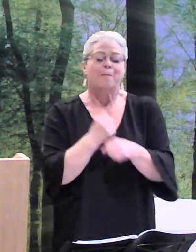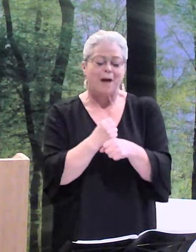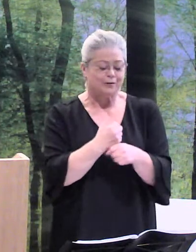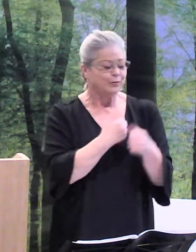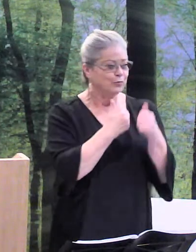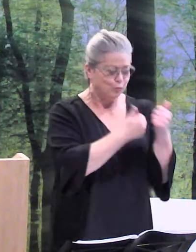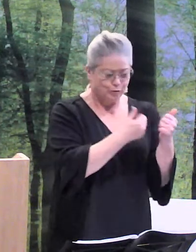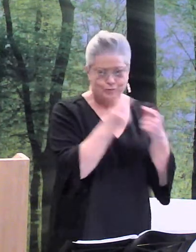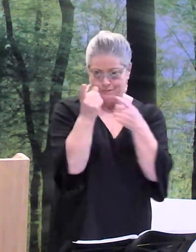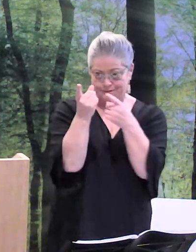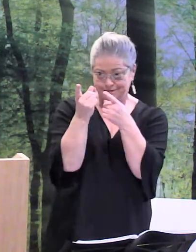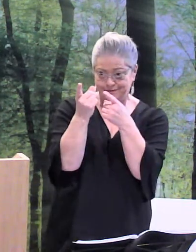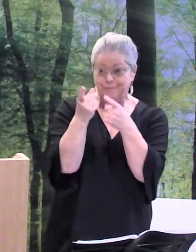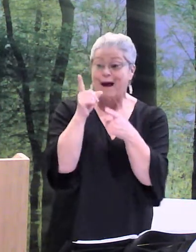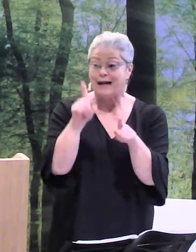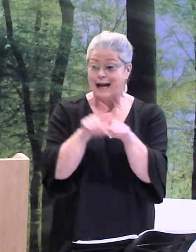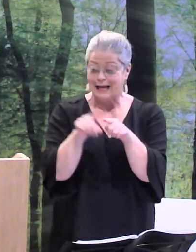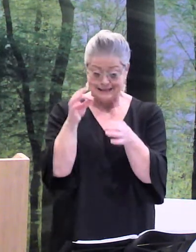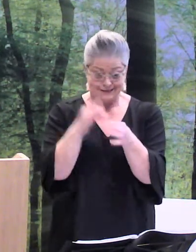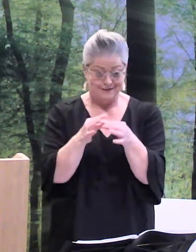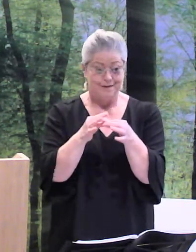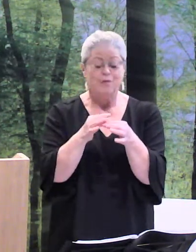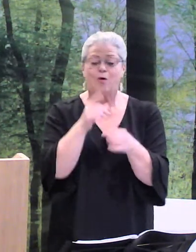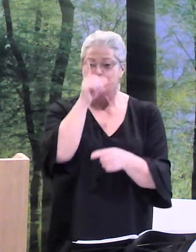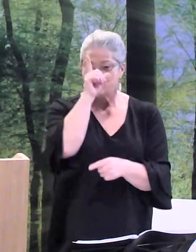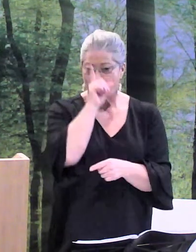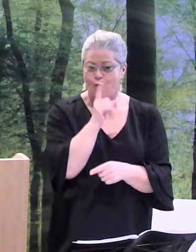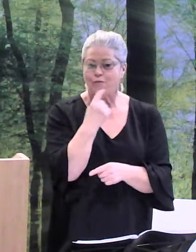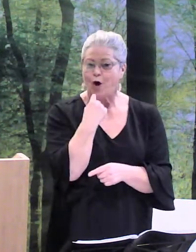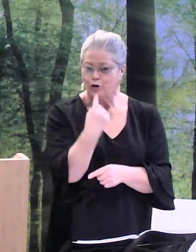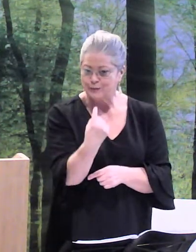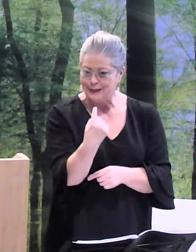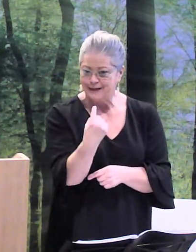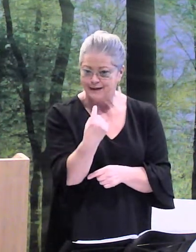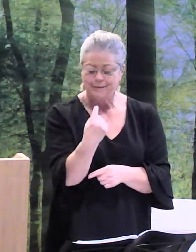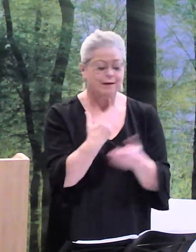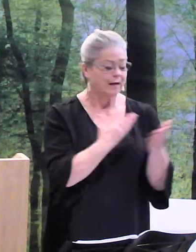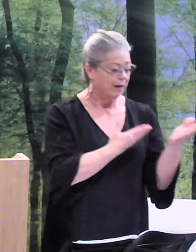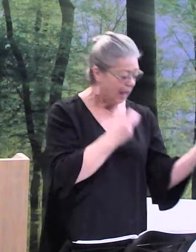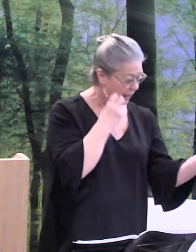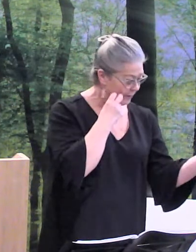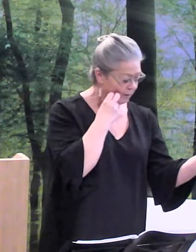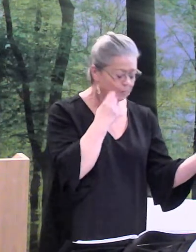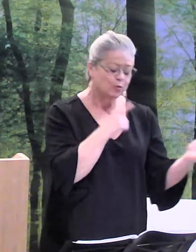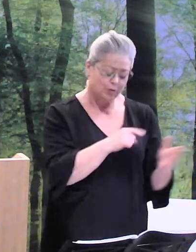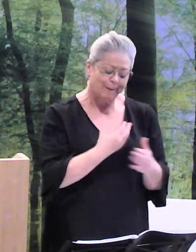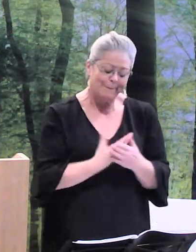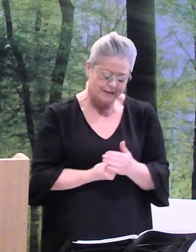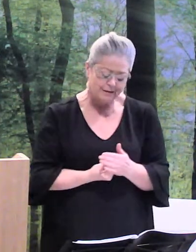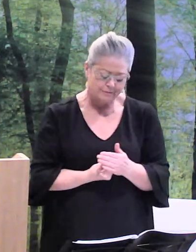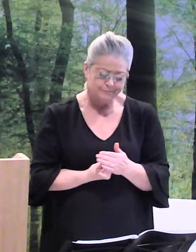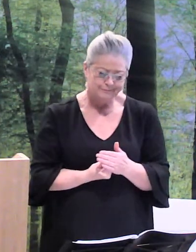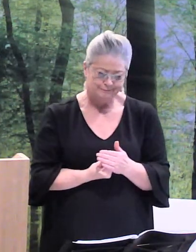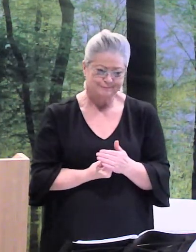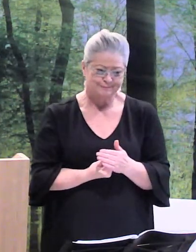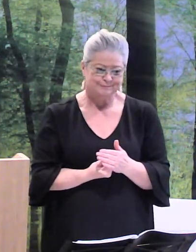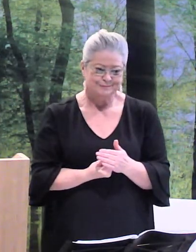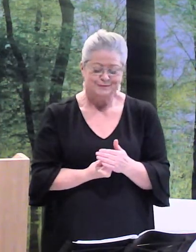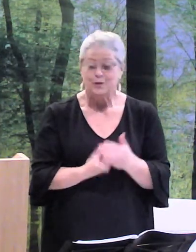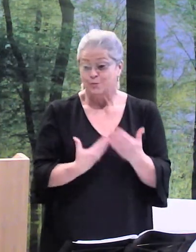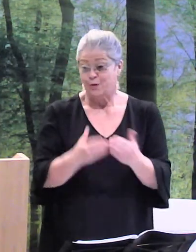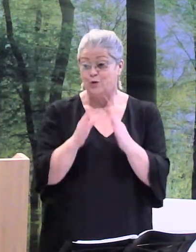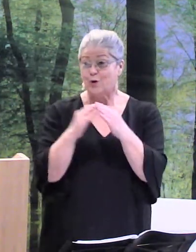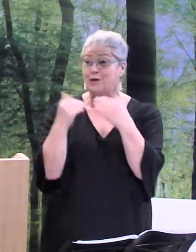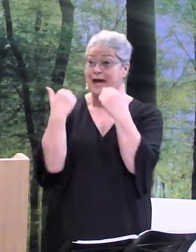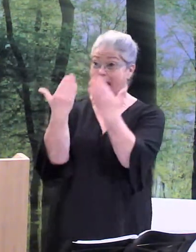goed. Maar tegelijkertijd spreken we ons geloof uit. En Hendrik, we zullen je missen. Nu je